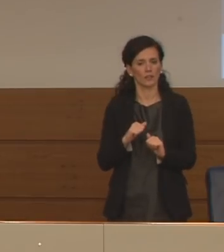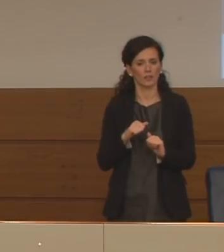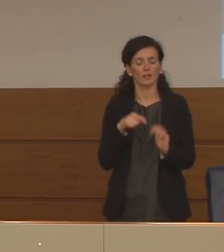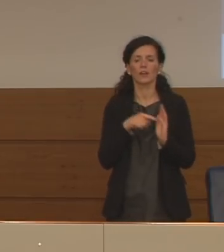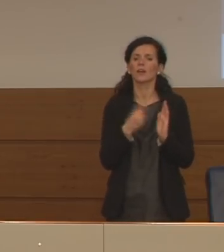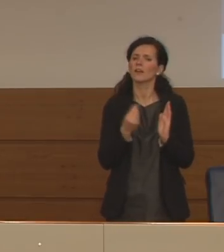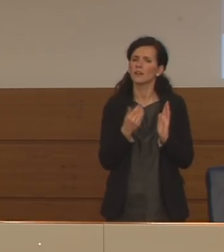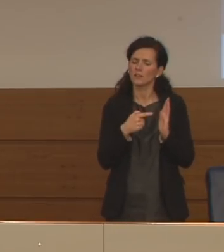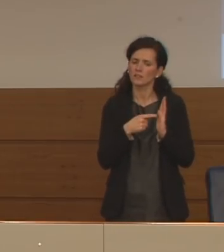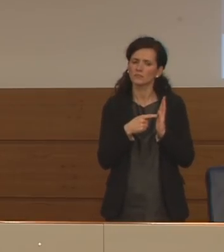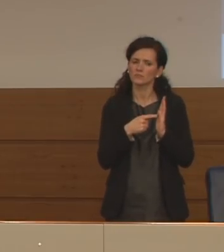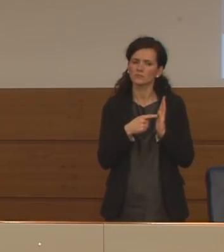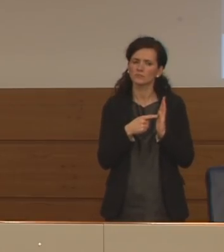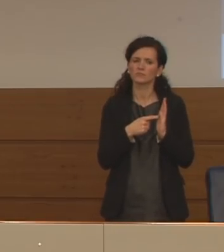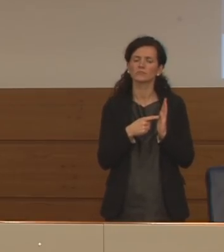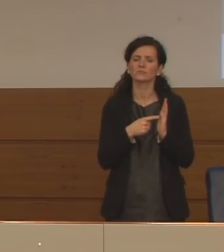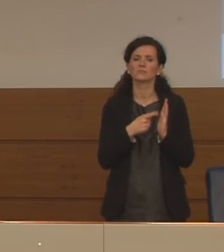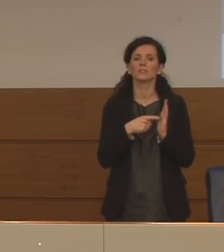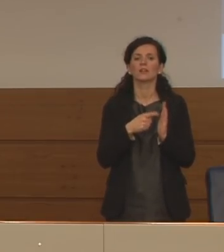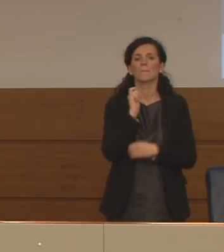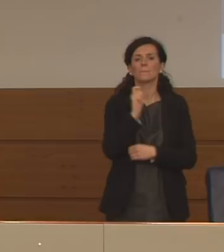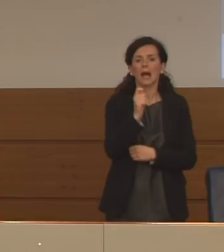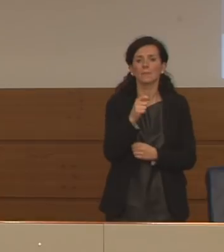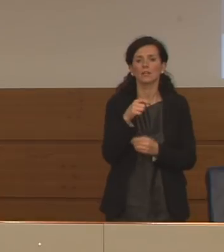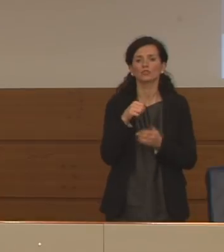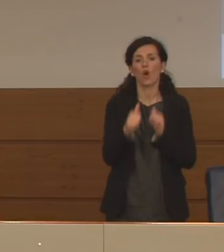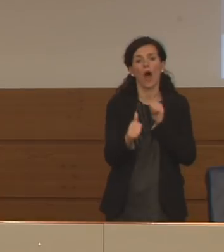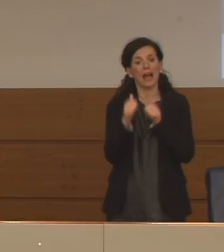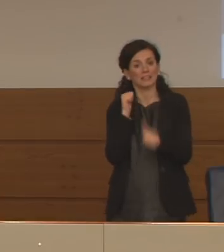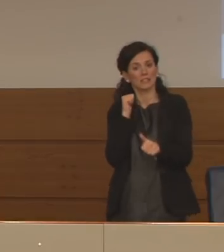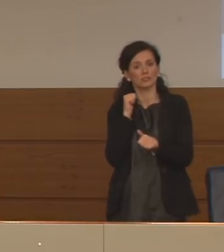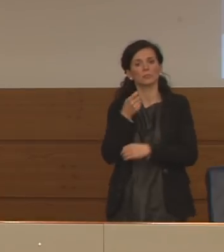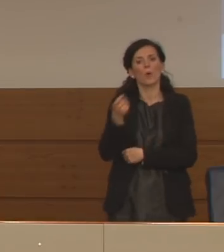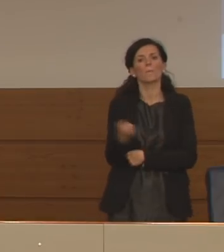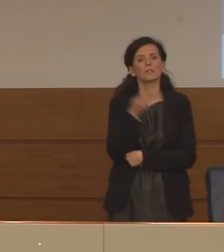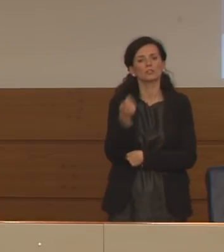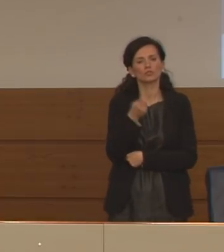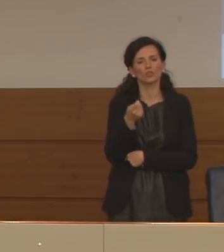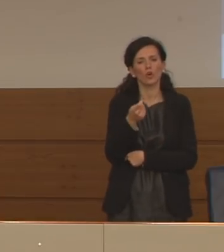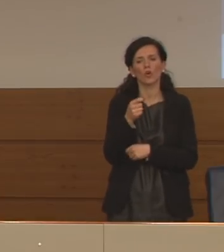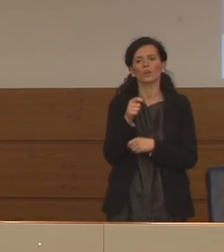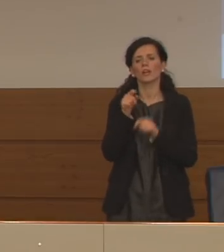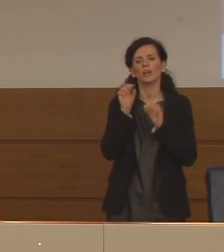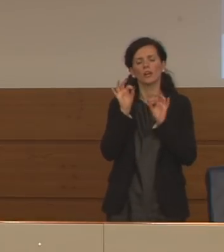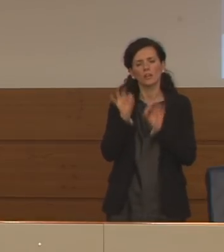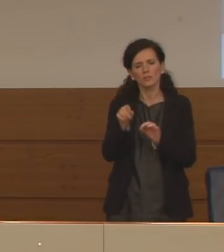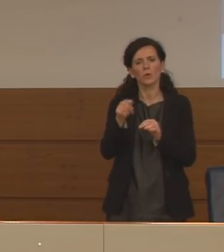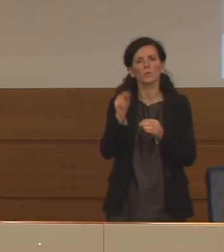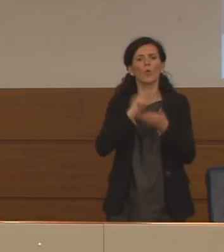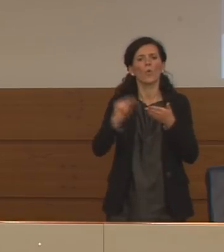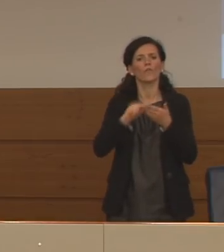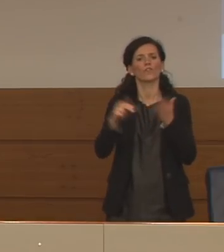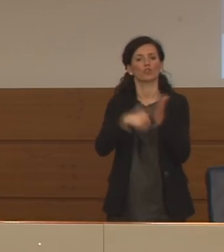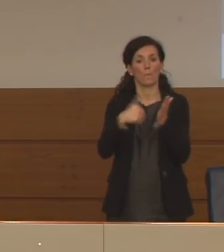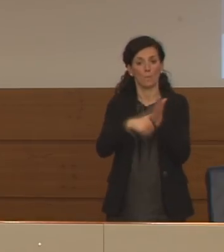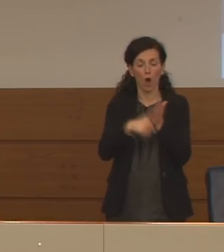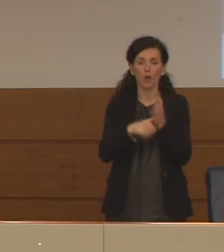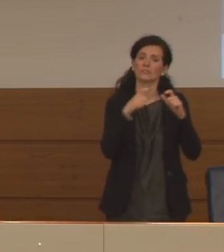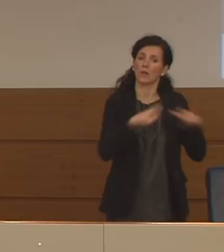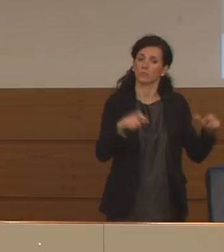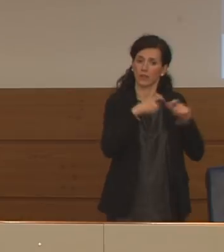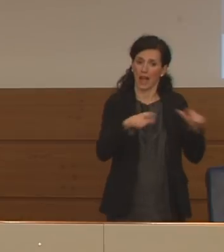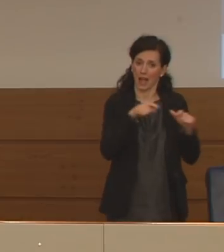anticipato delle pensioni nei nostri uffici postali e e anche nelle banche il